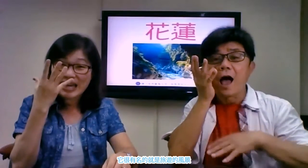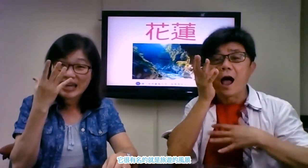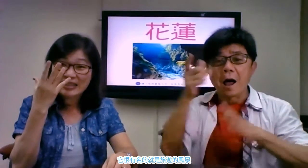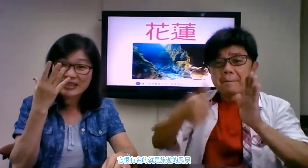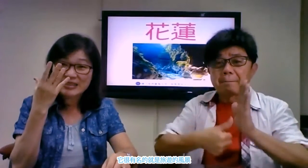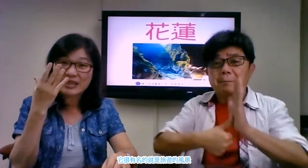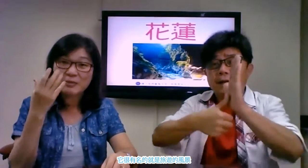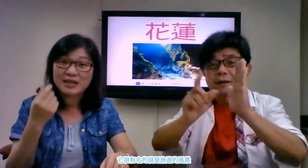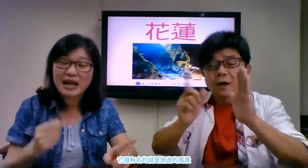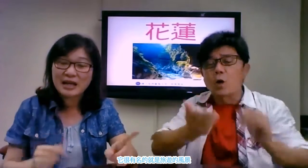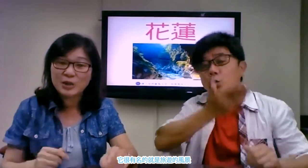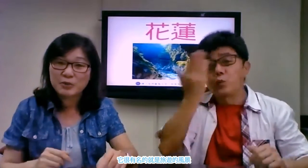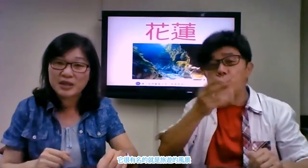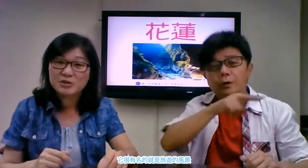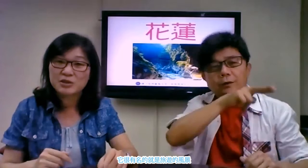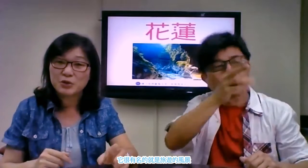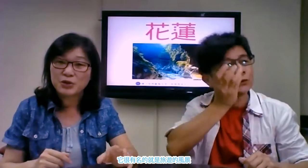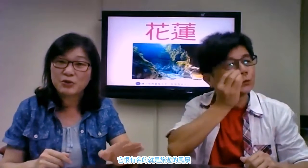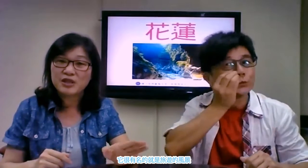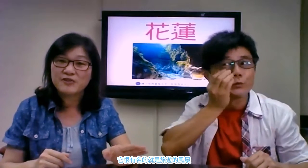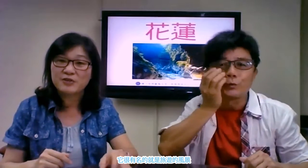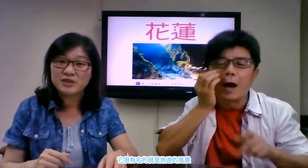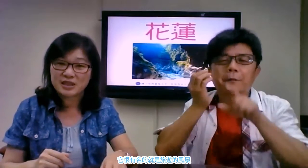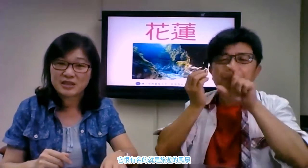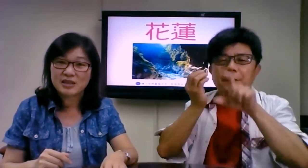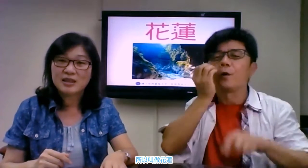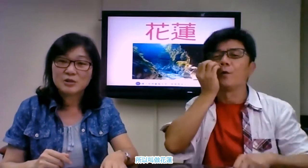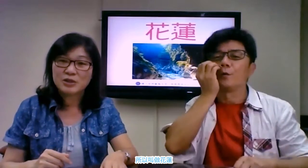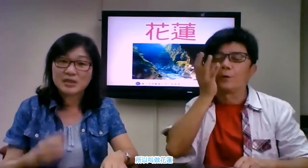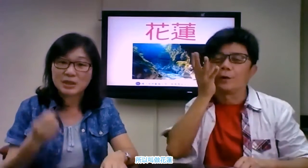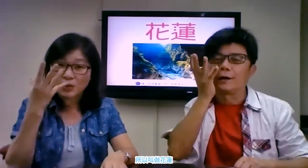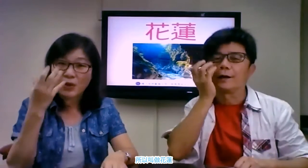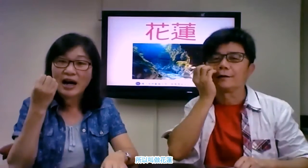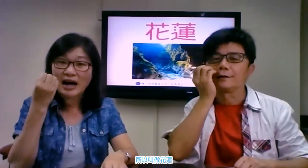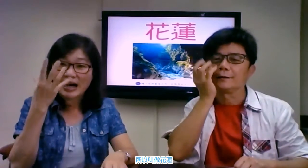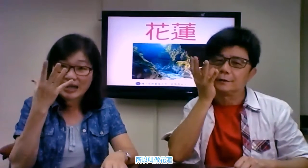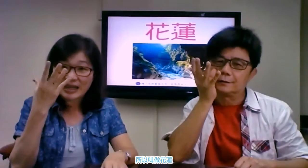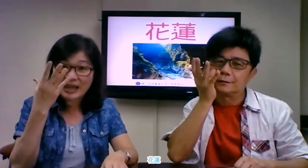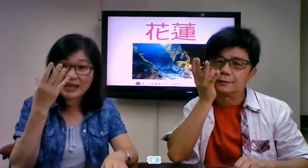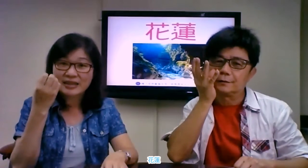花莲知道吗？它很有名的就是旅游的风景，所以叫做